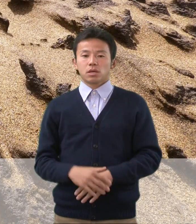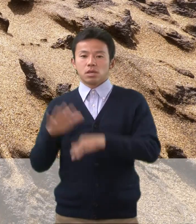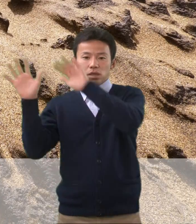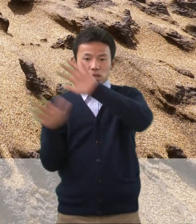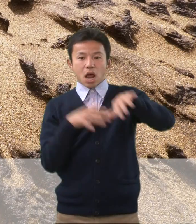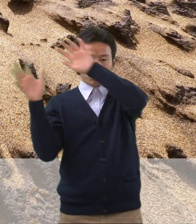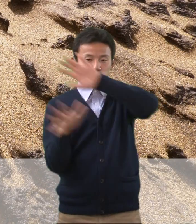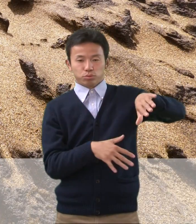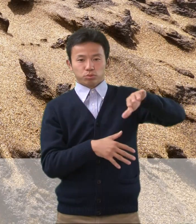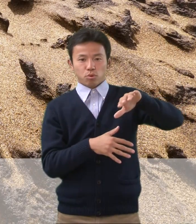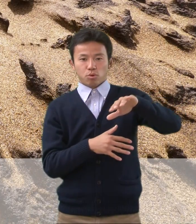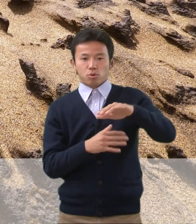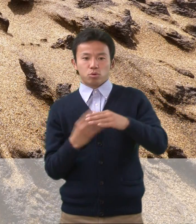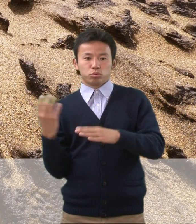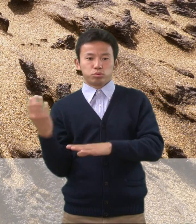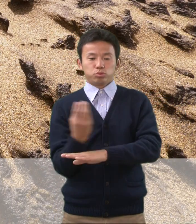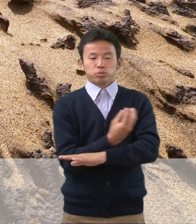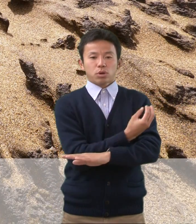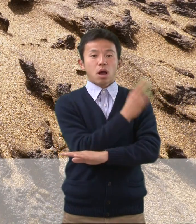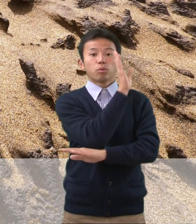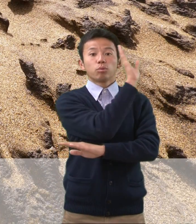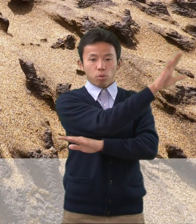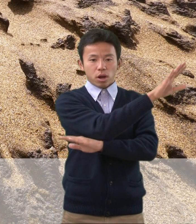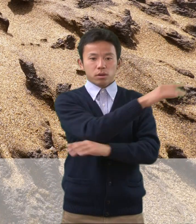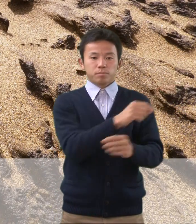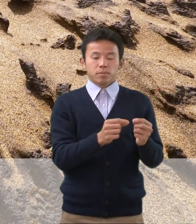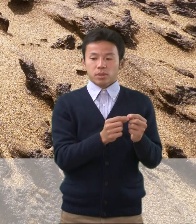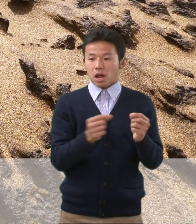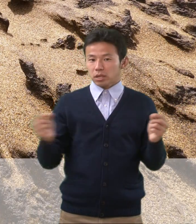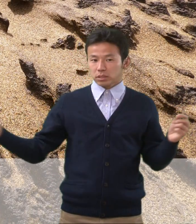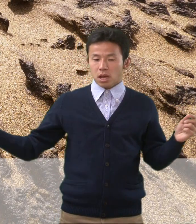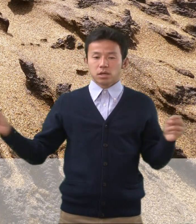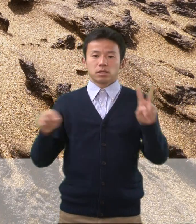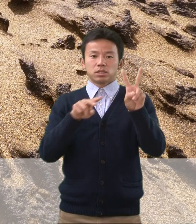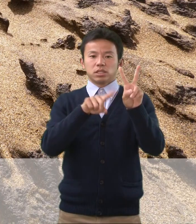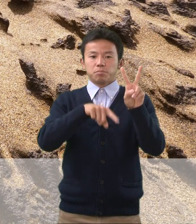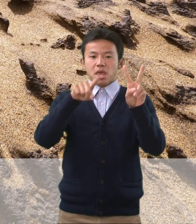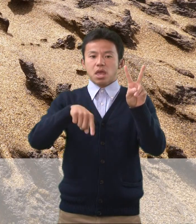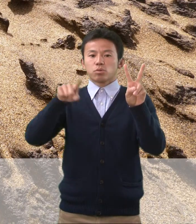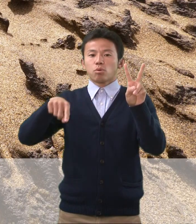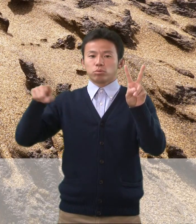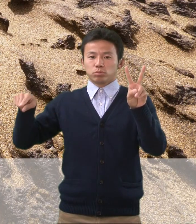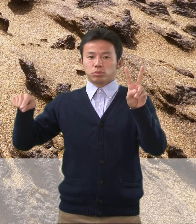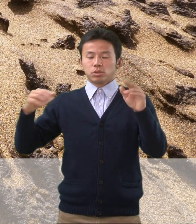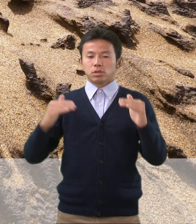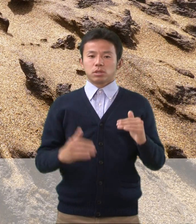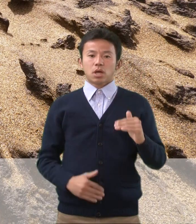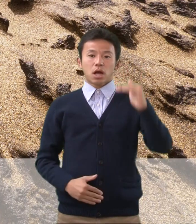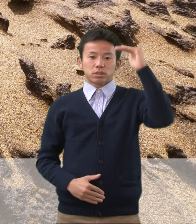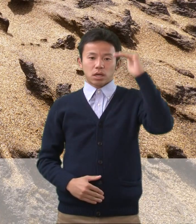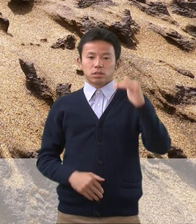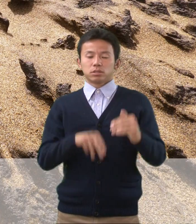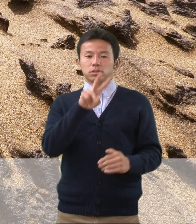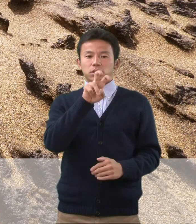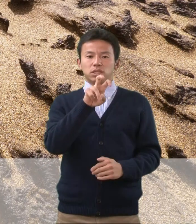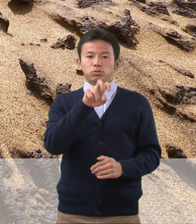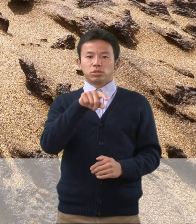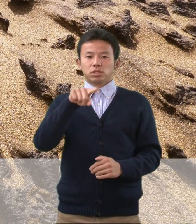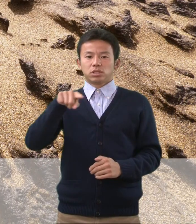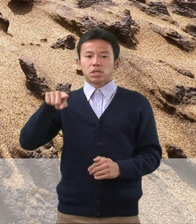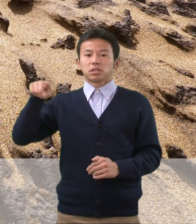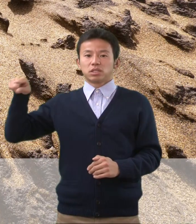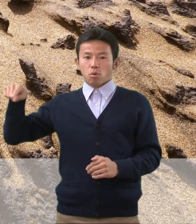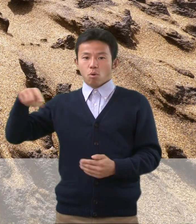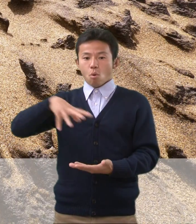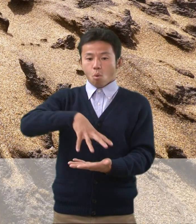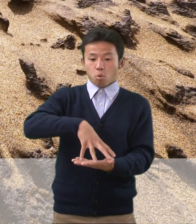で台風の通過後には長さ2m高さ20cmに達する大きな